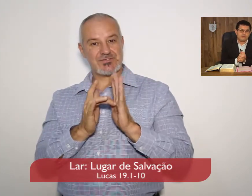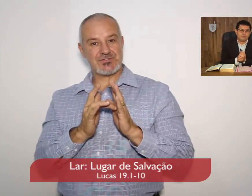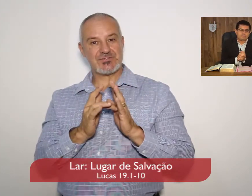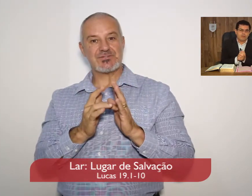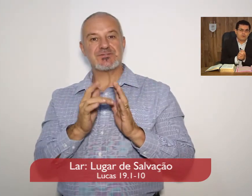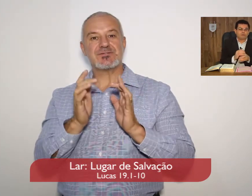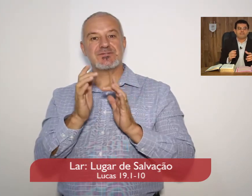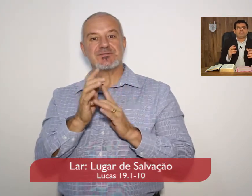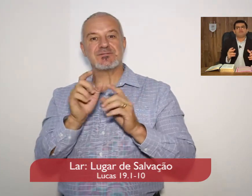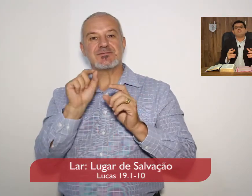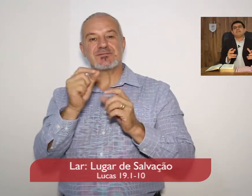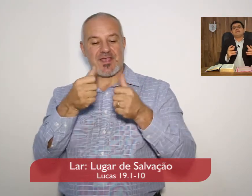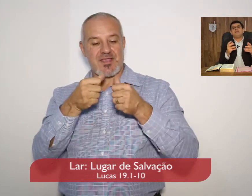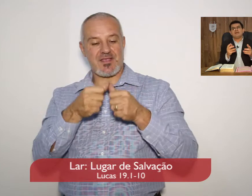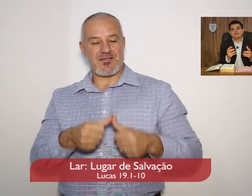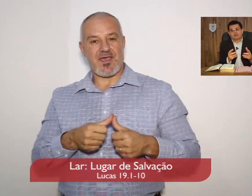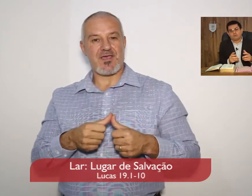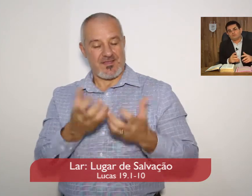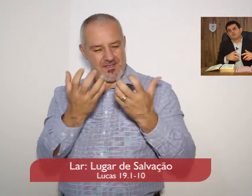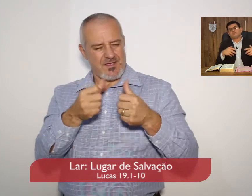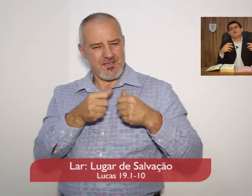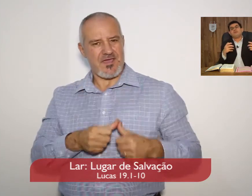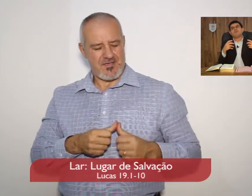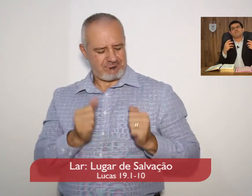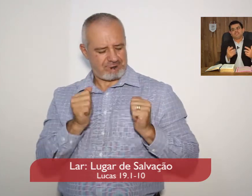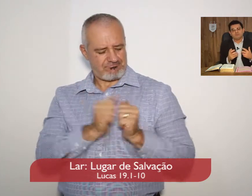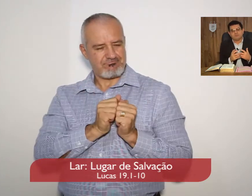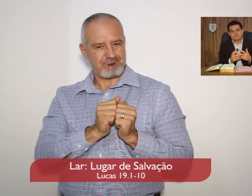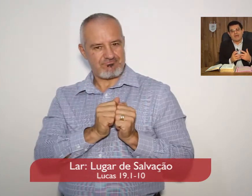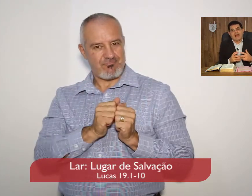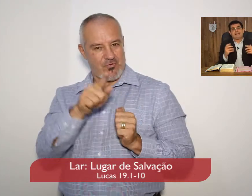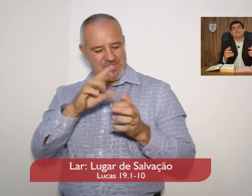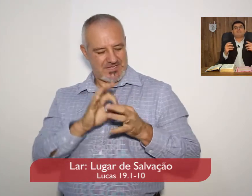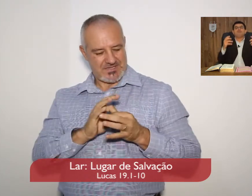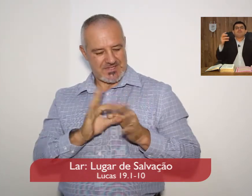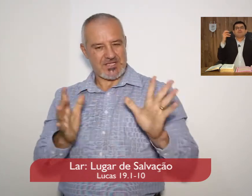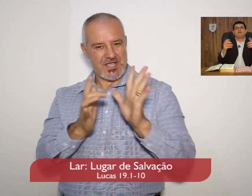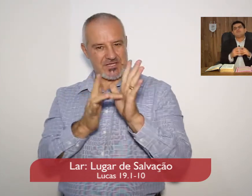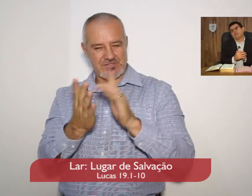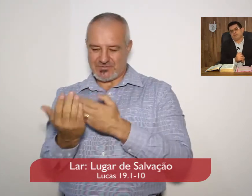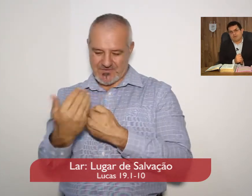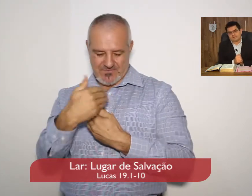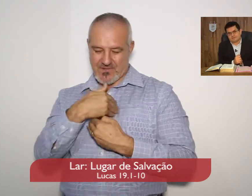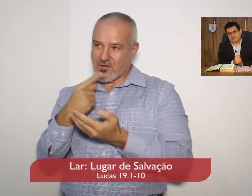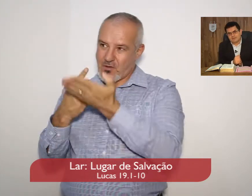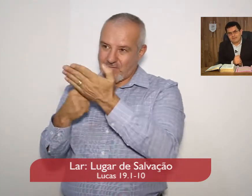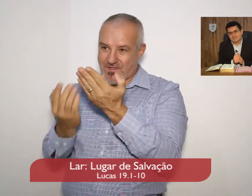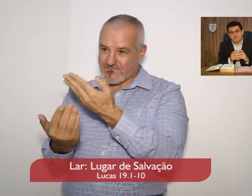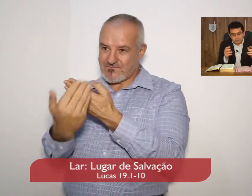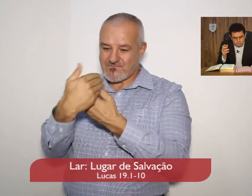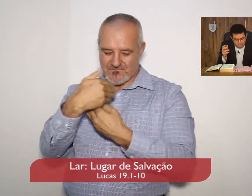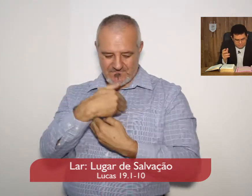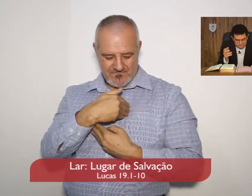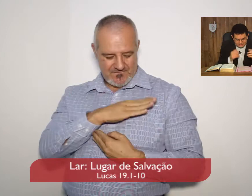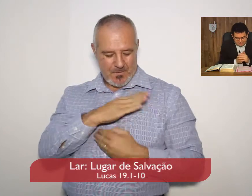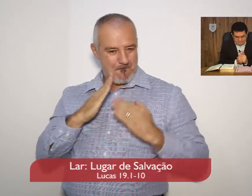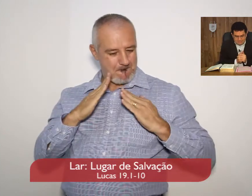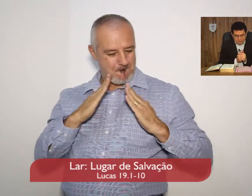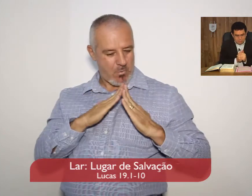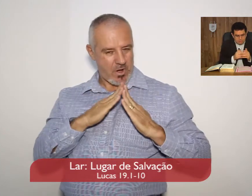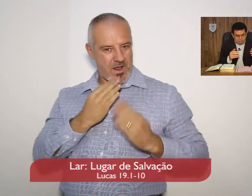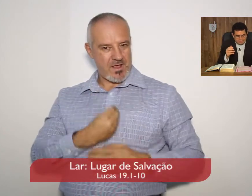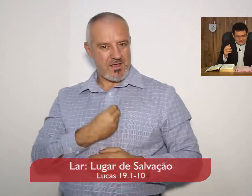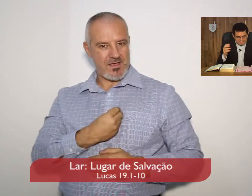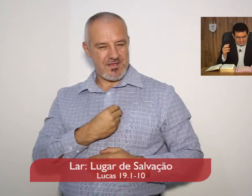neste momento. Quando Jesus ele entra, quando nós permitimos a ação de Deus em nós, existe uma